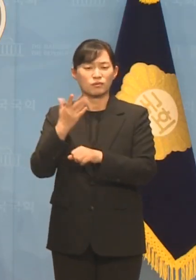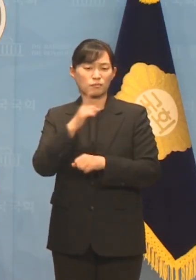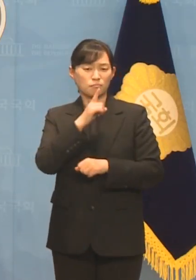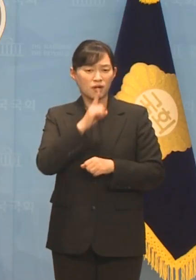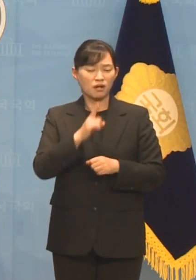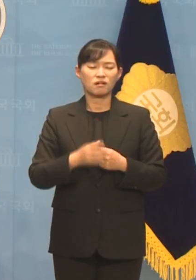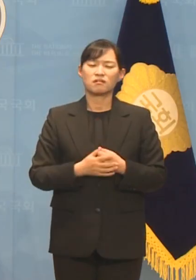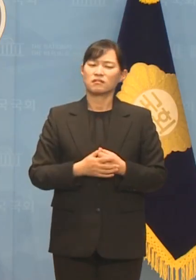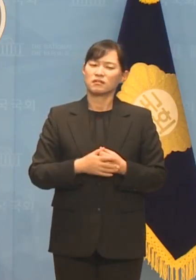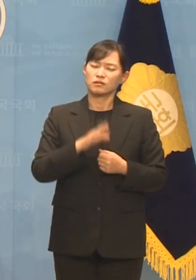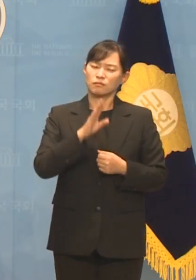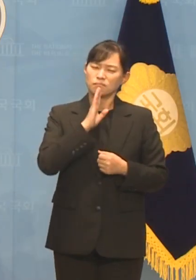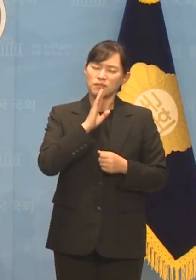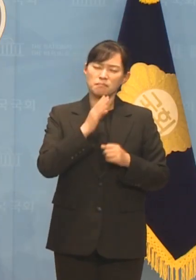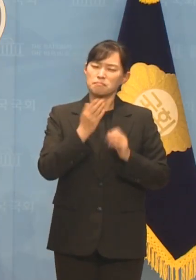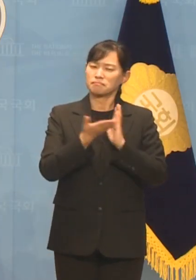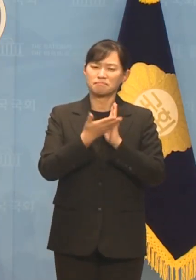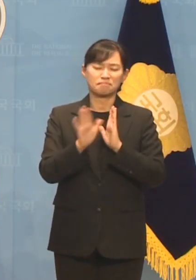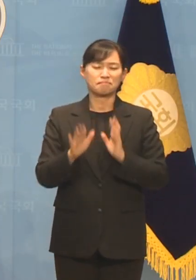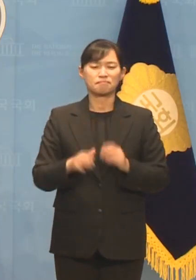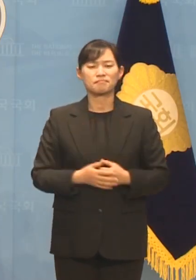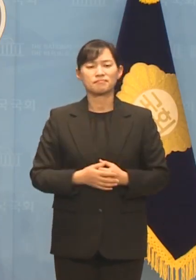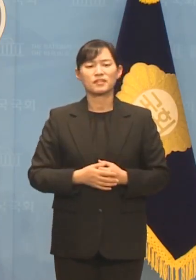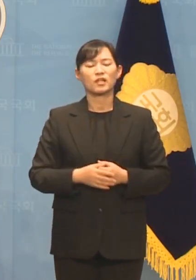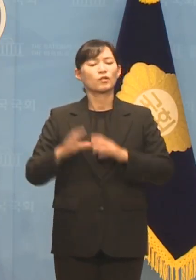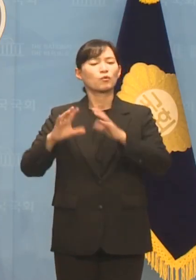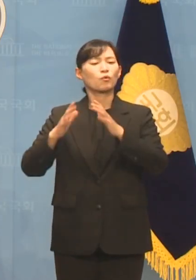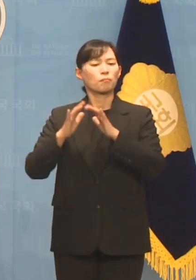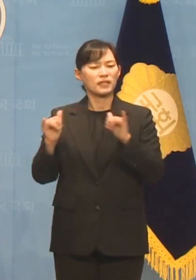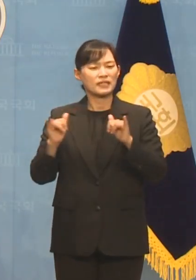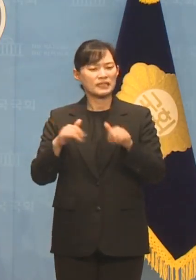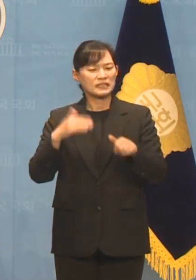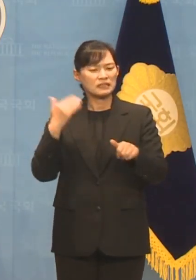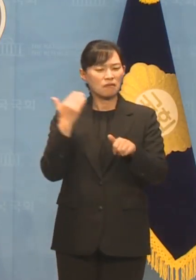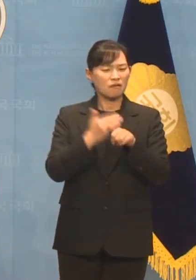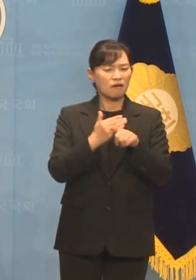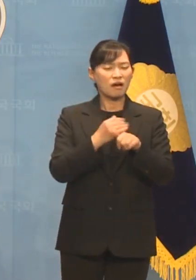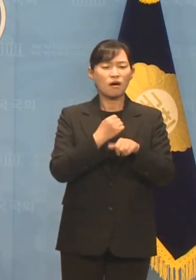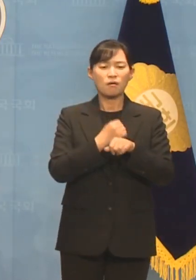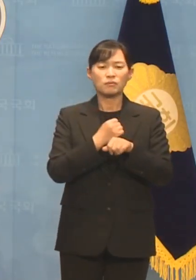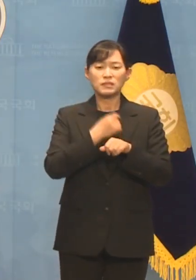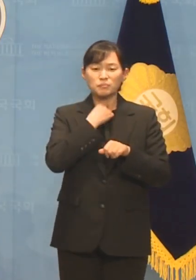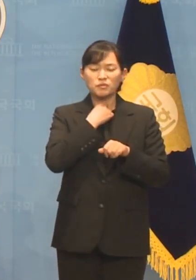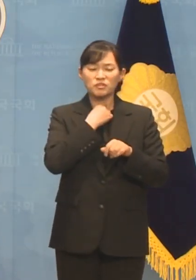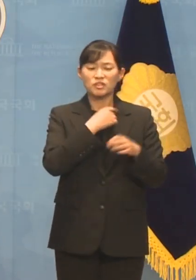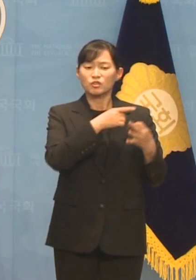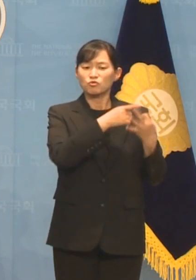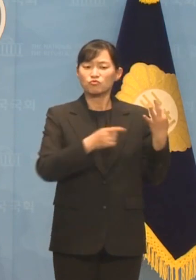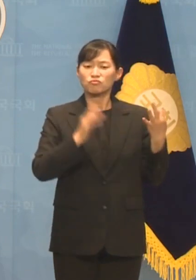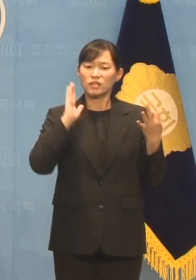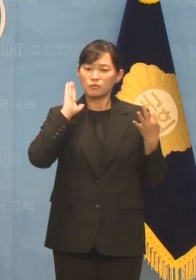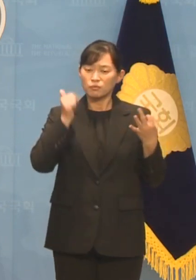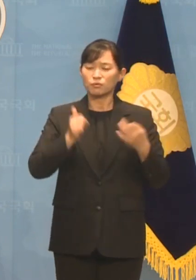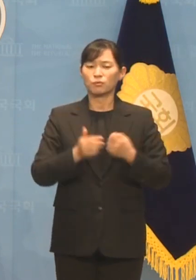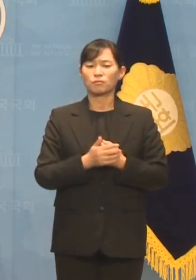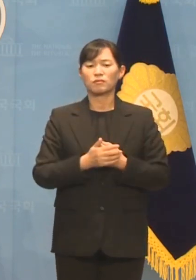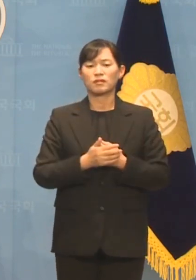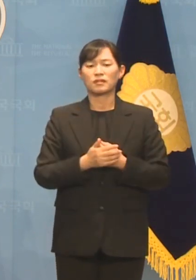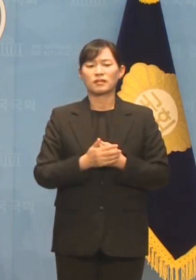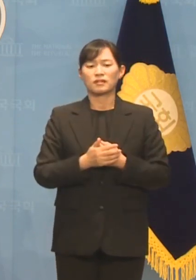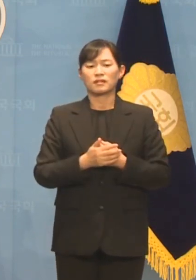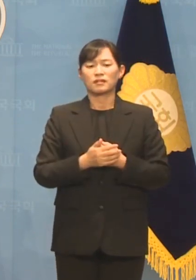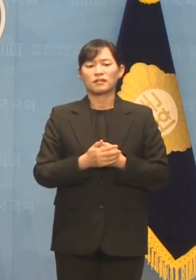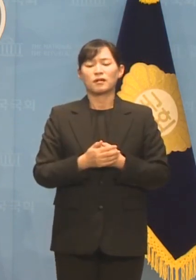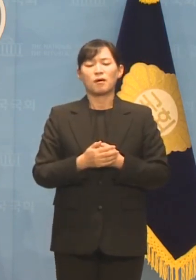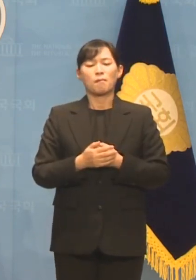것은 논리 비약입니다. 국민을 처단하려고 한 윤석열 대통령도 전행을